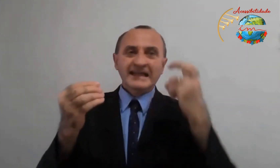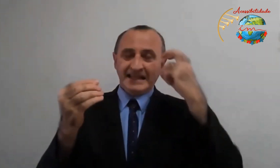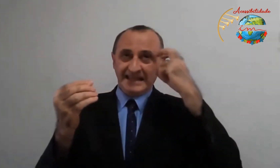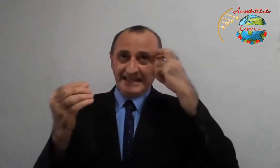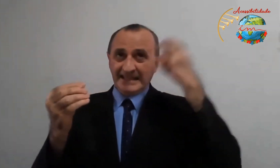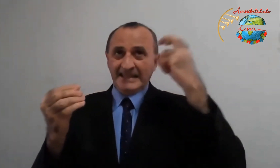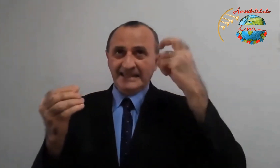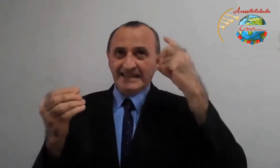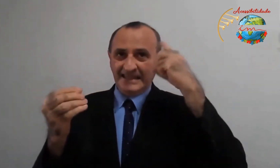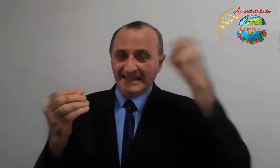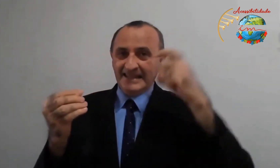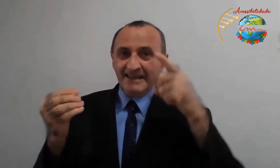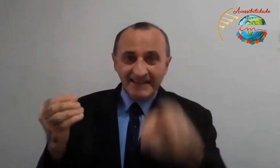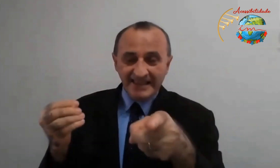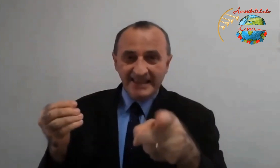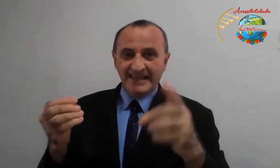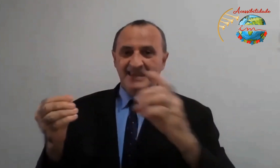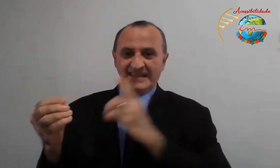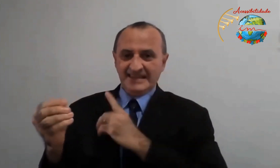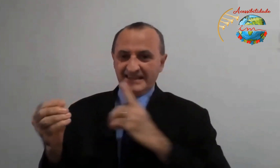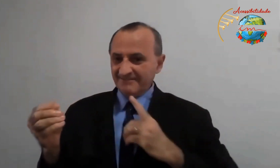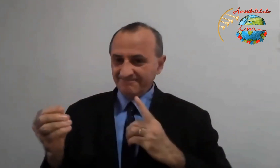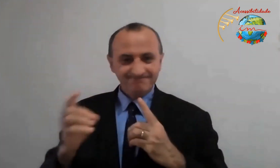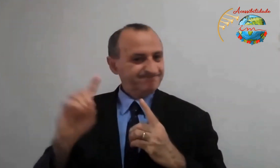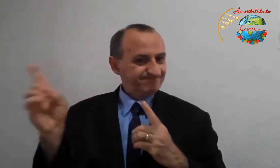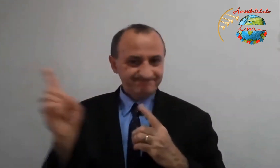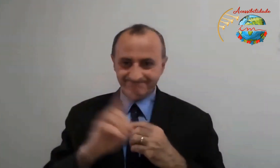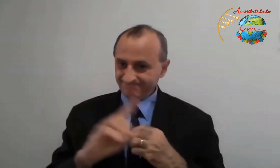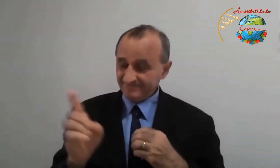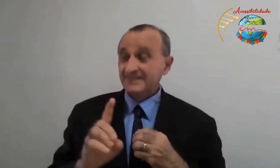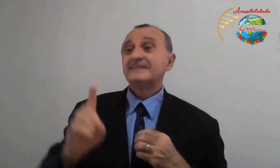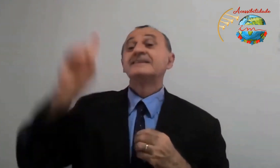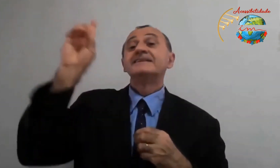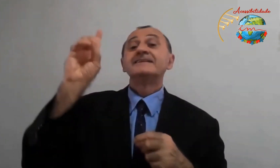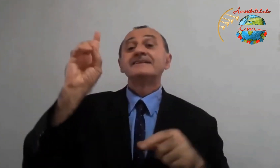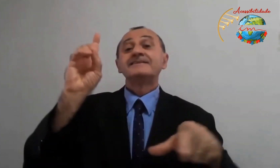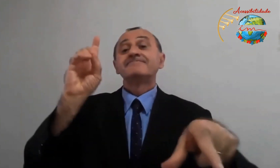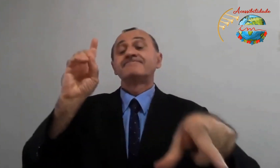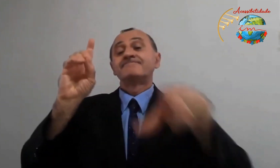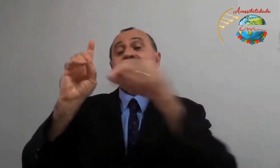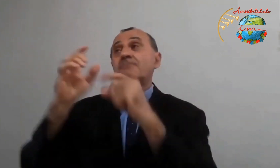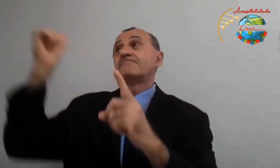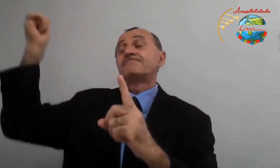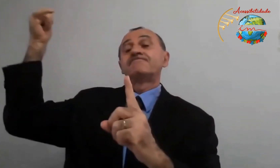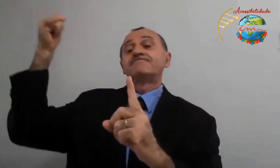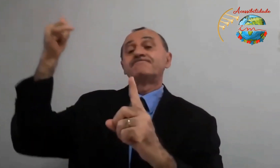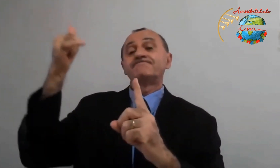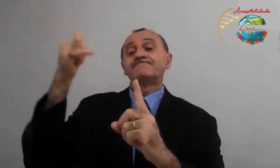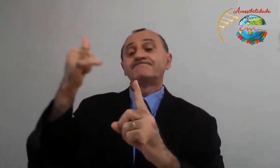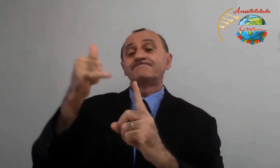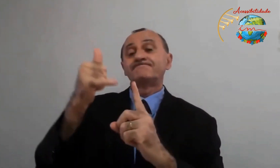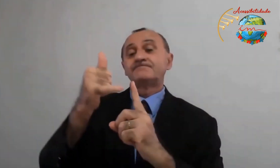Então, a sabedoria humana, uma ideia de pessoas, não. É um chamado profético de Deus para a sua